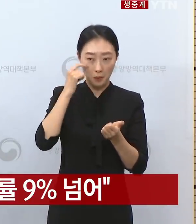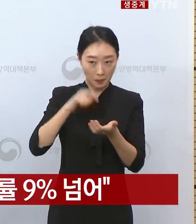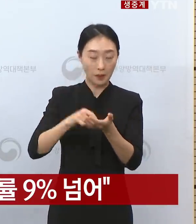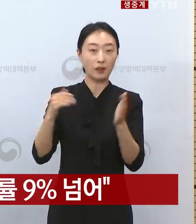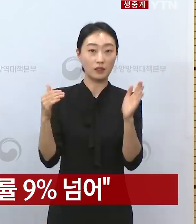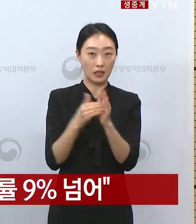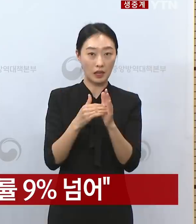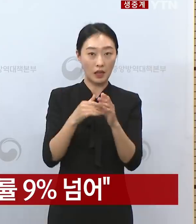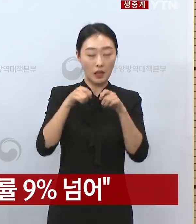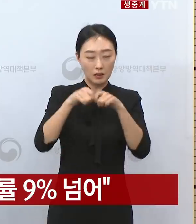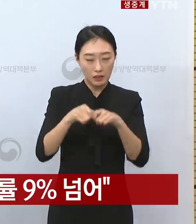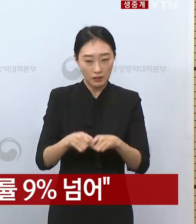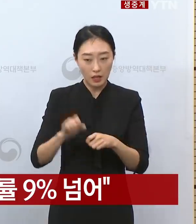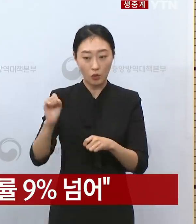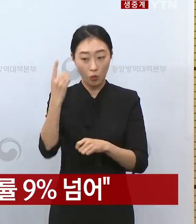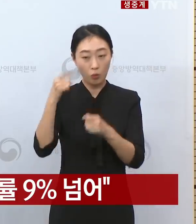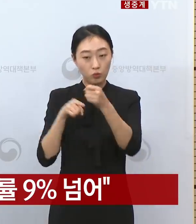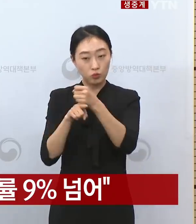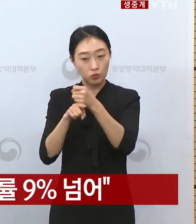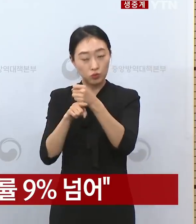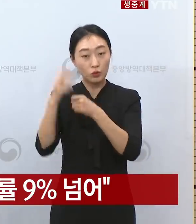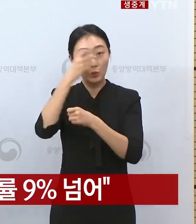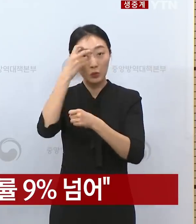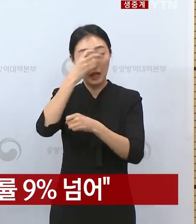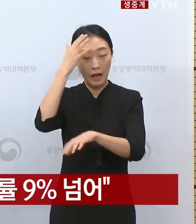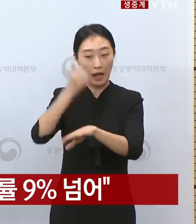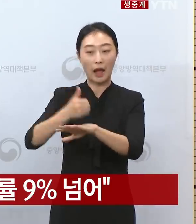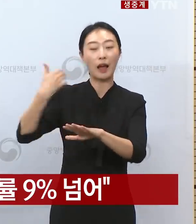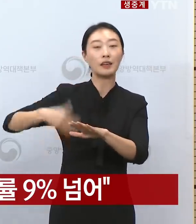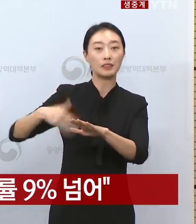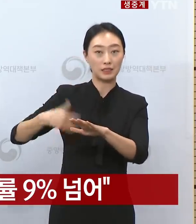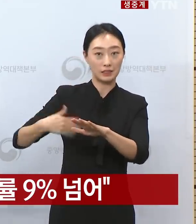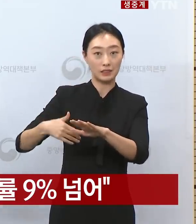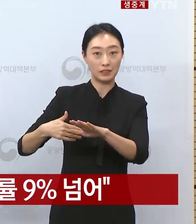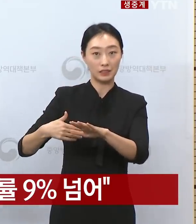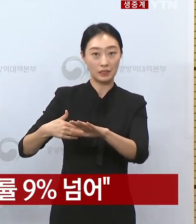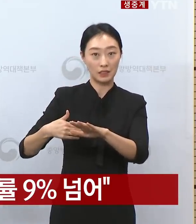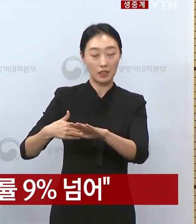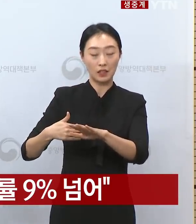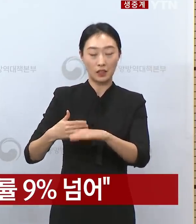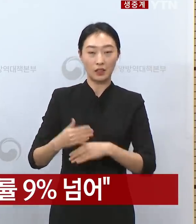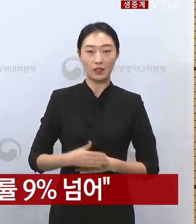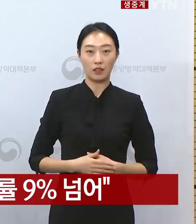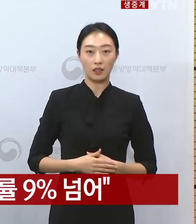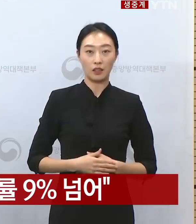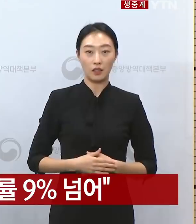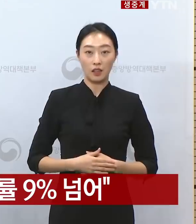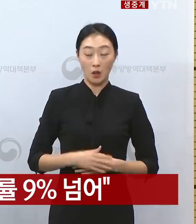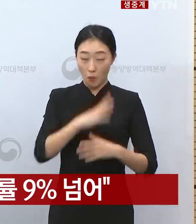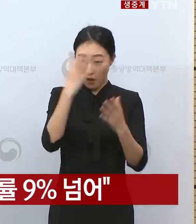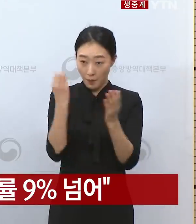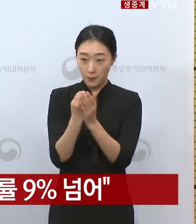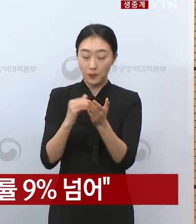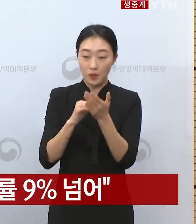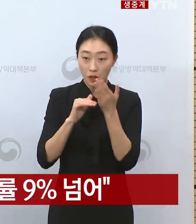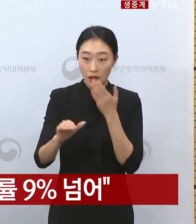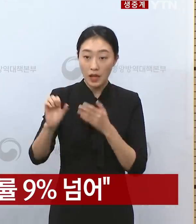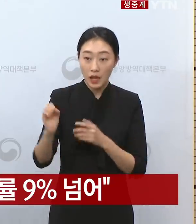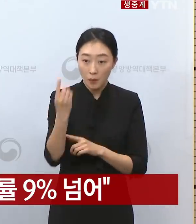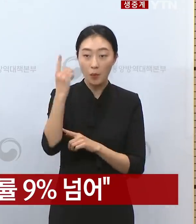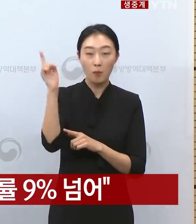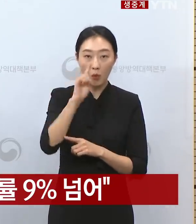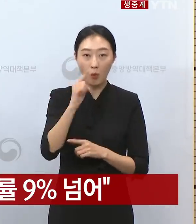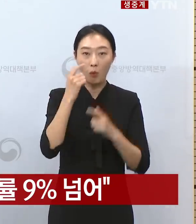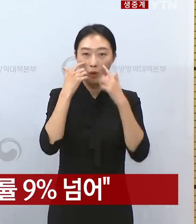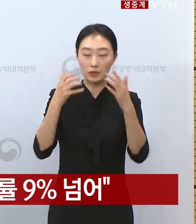부분은 이제 자세한 역학조사가 종료가 되면 추정이 아니라 감염 경로에 대한 것을 확정할 수